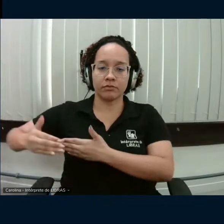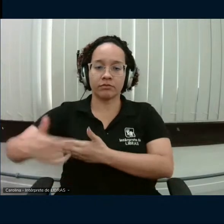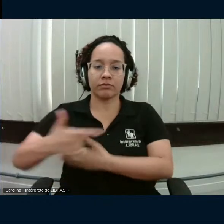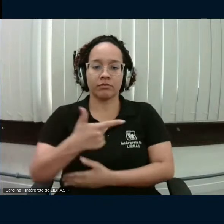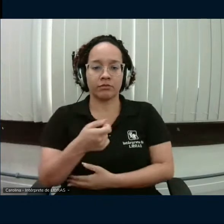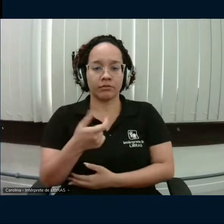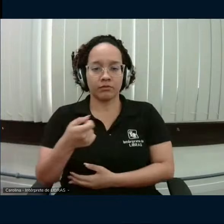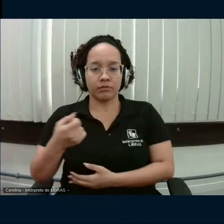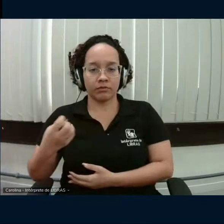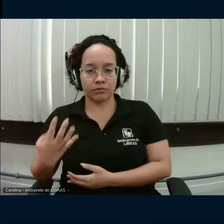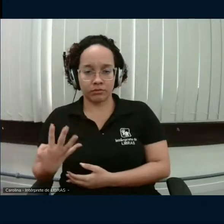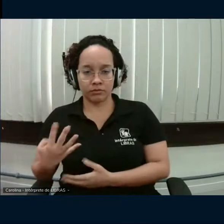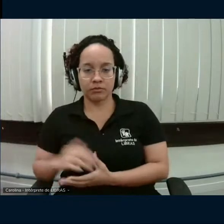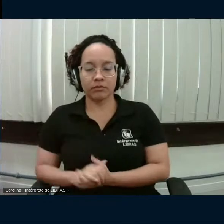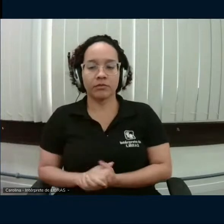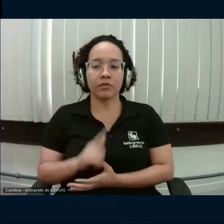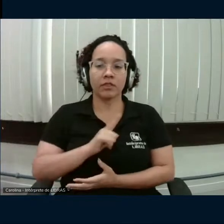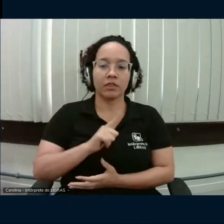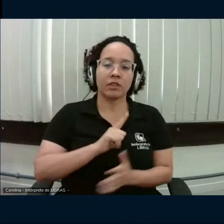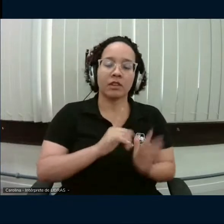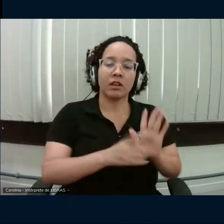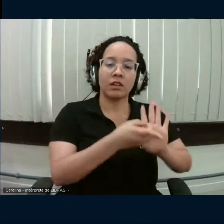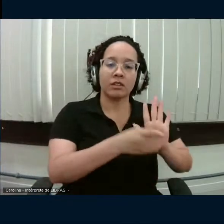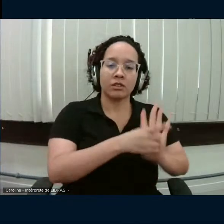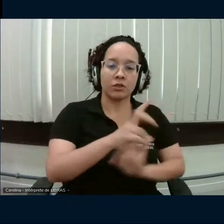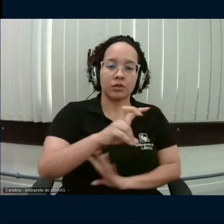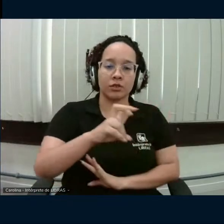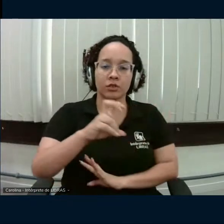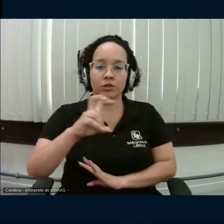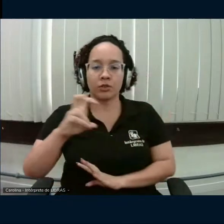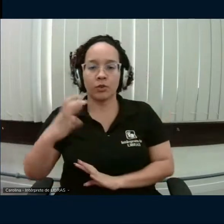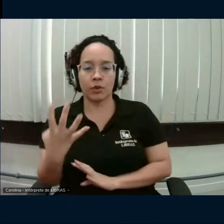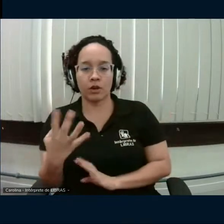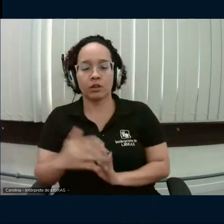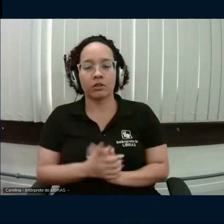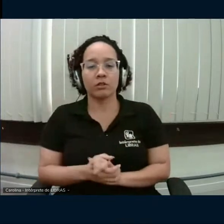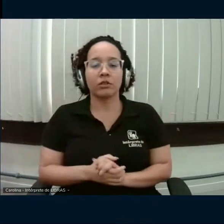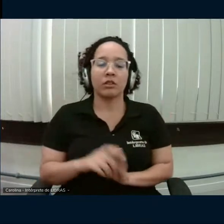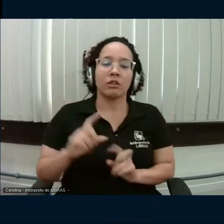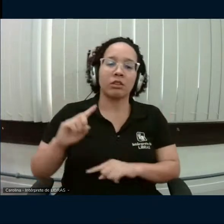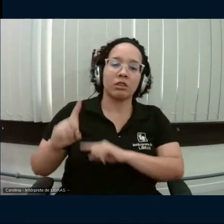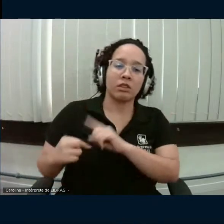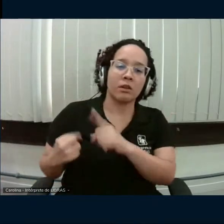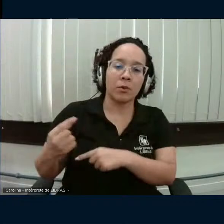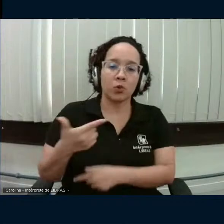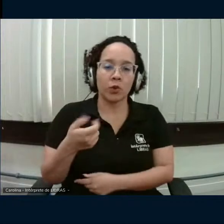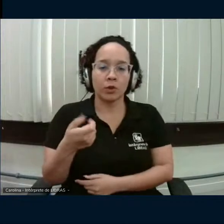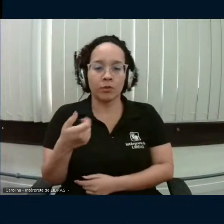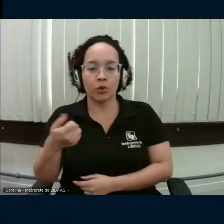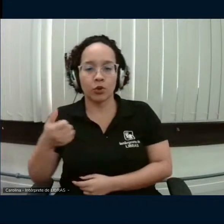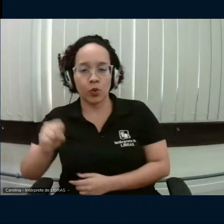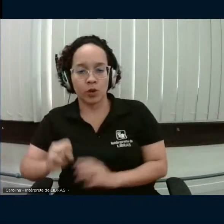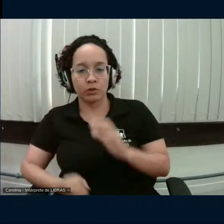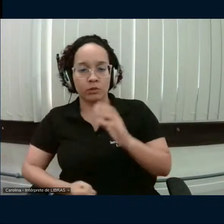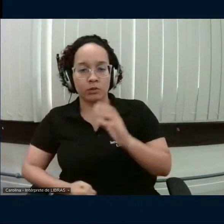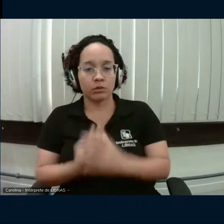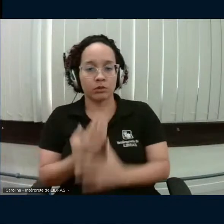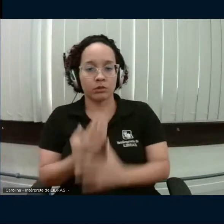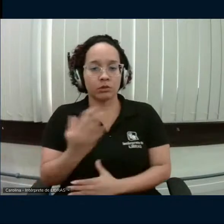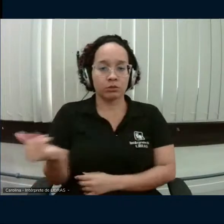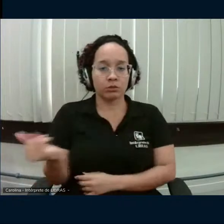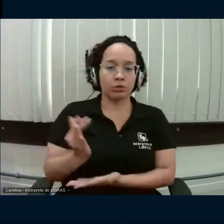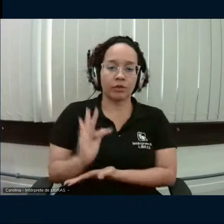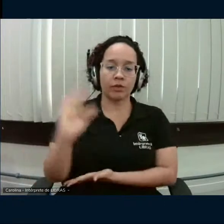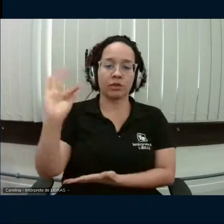2004, o decreto 554, em 2008, a lei de criação dos institutos, em 2012, a revisão